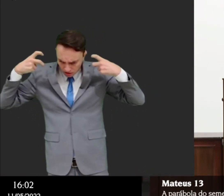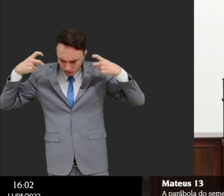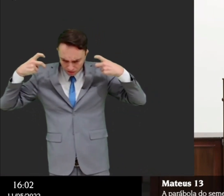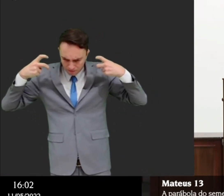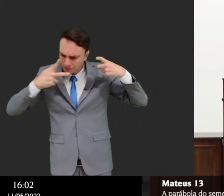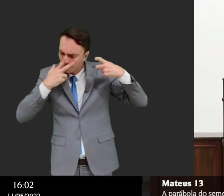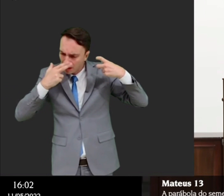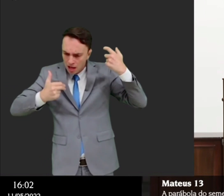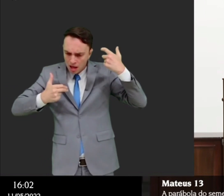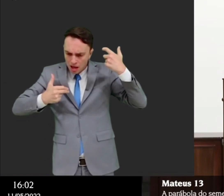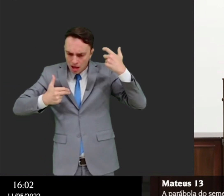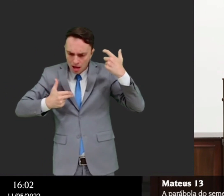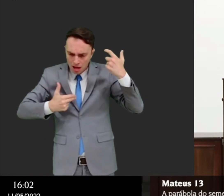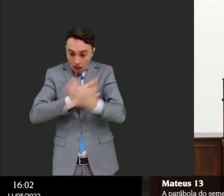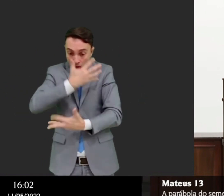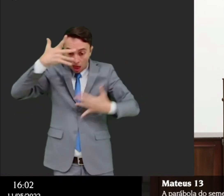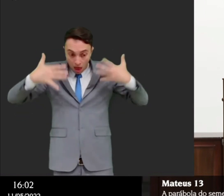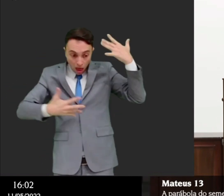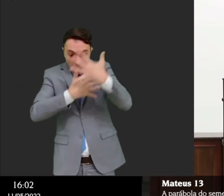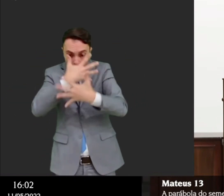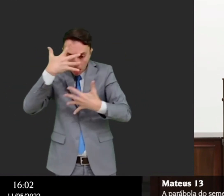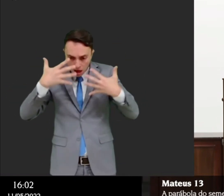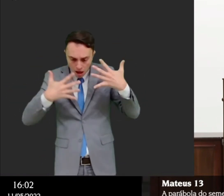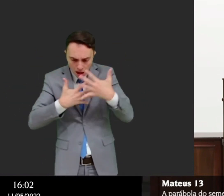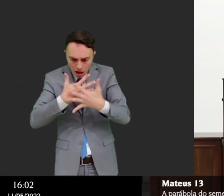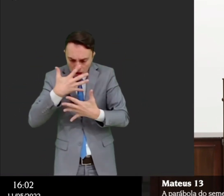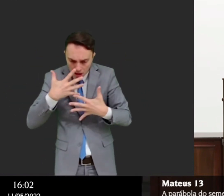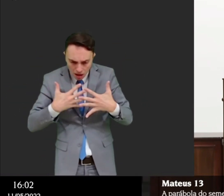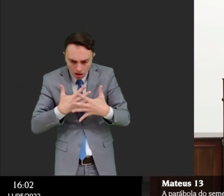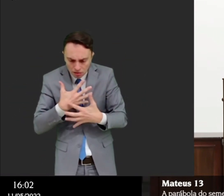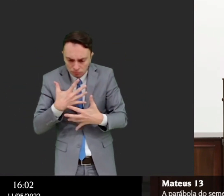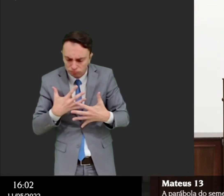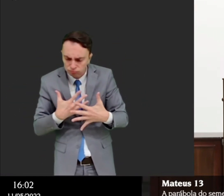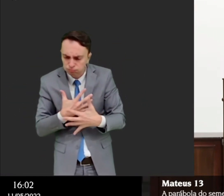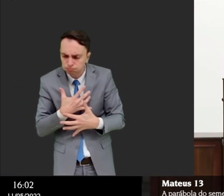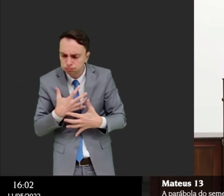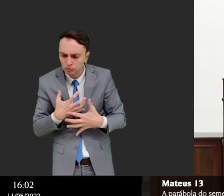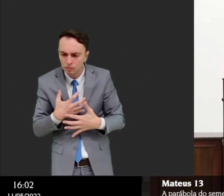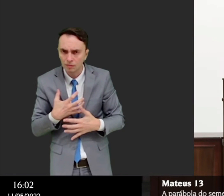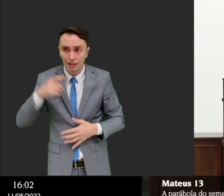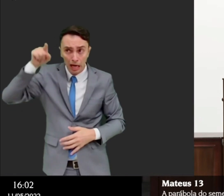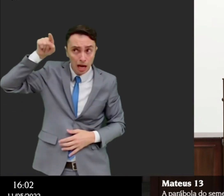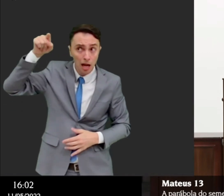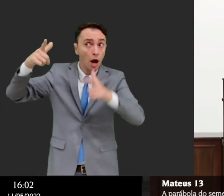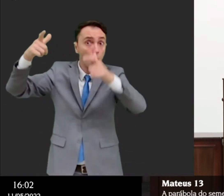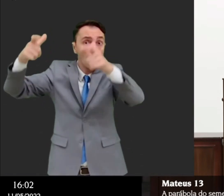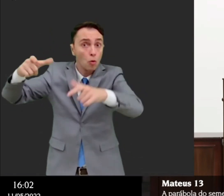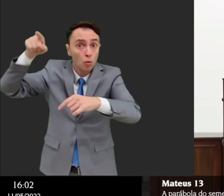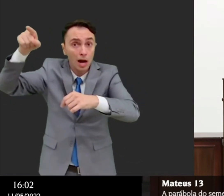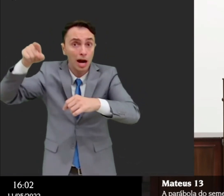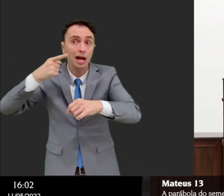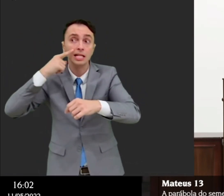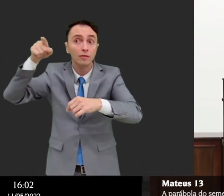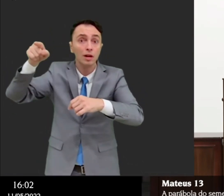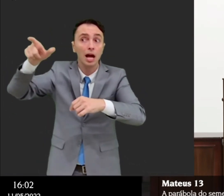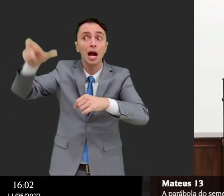Mas você está esperto. Que lá parou por quê? Que lá não vem mais por quê? Que ele perdeu o ministério